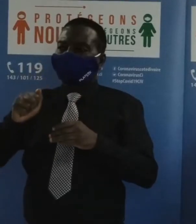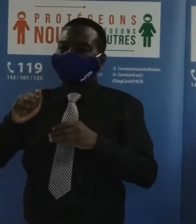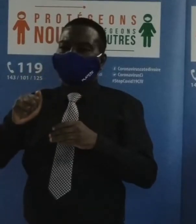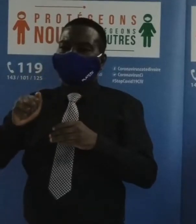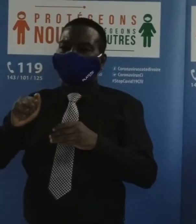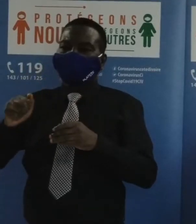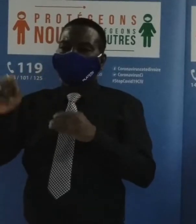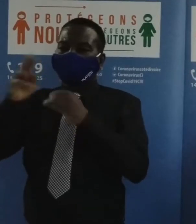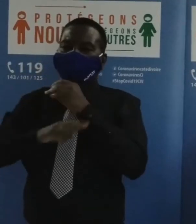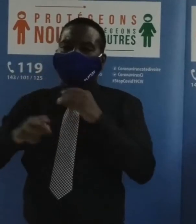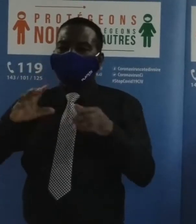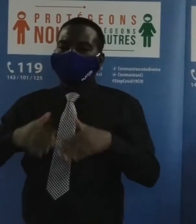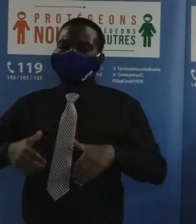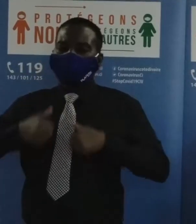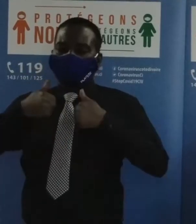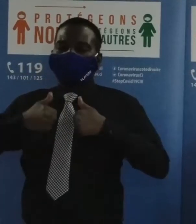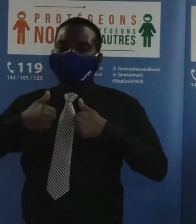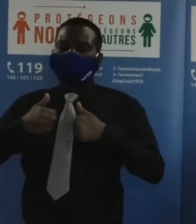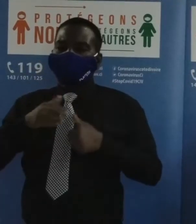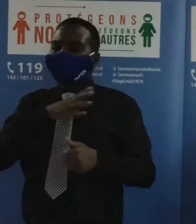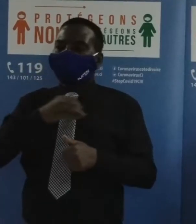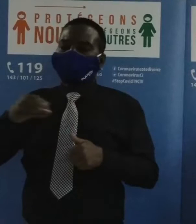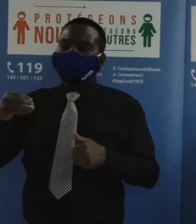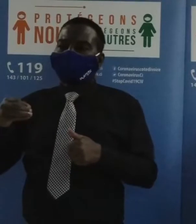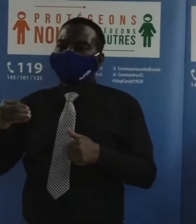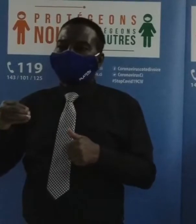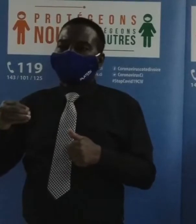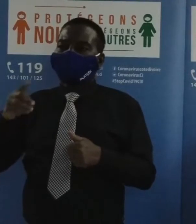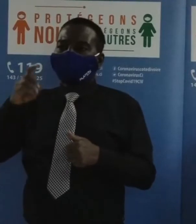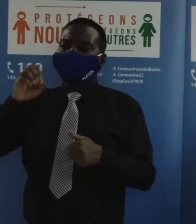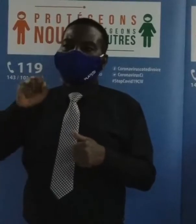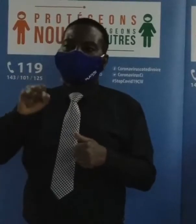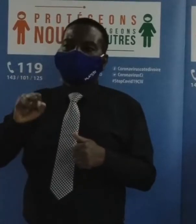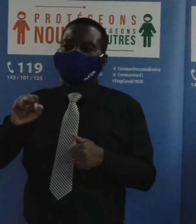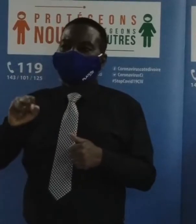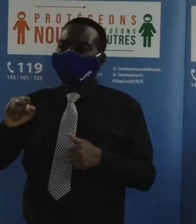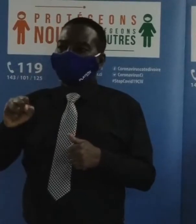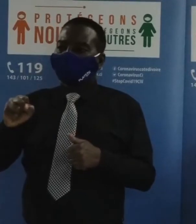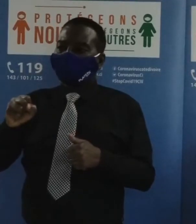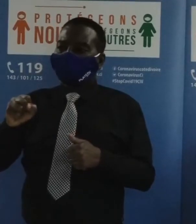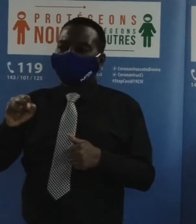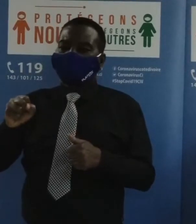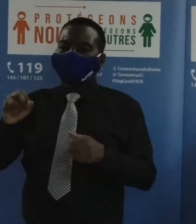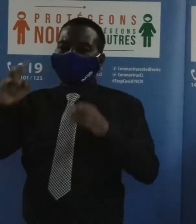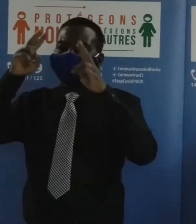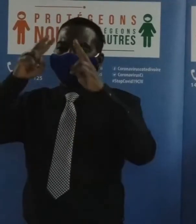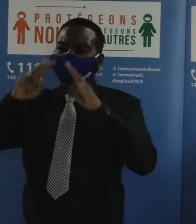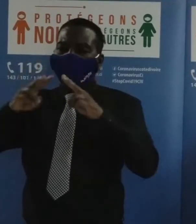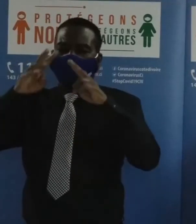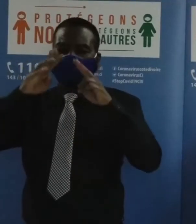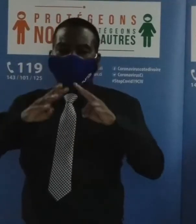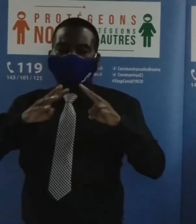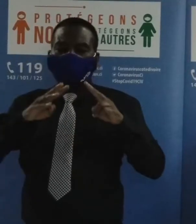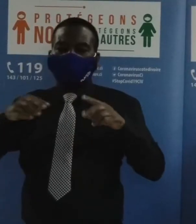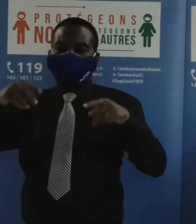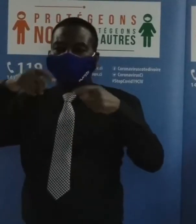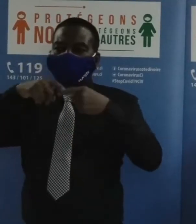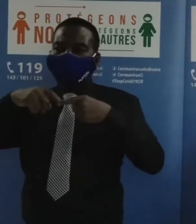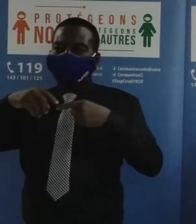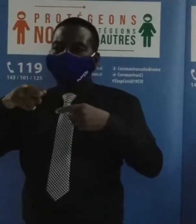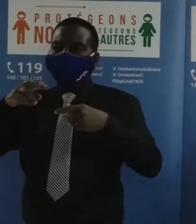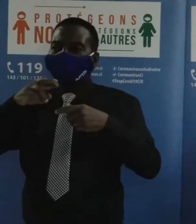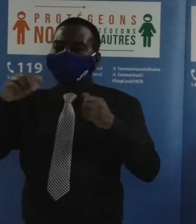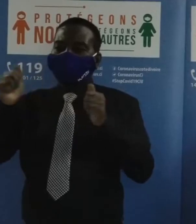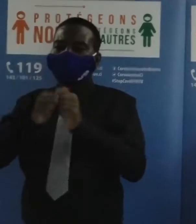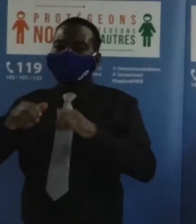régionale de la santé et des infrastructures qui sont en relation directe avec la